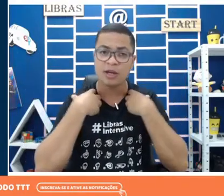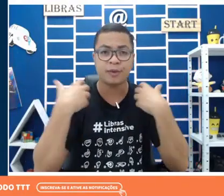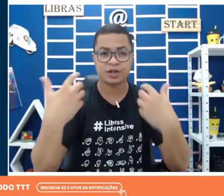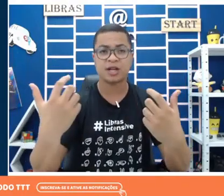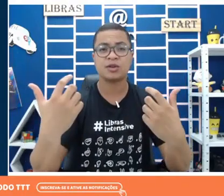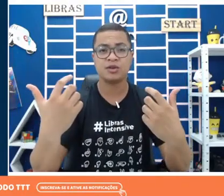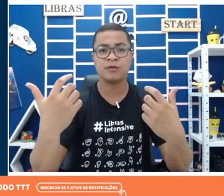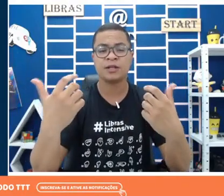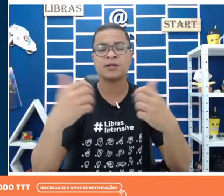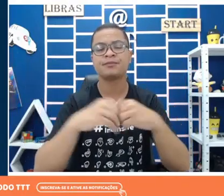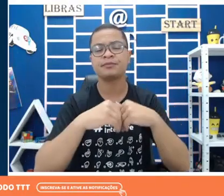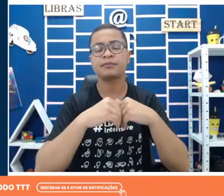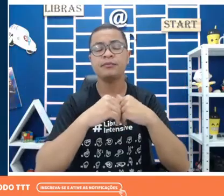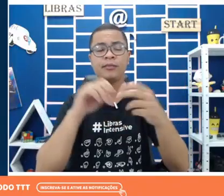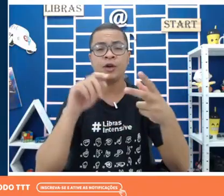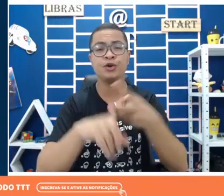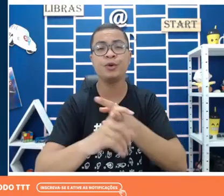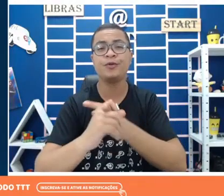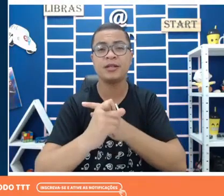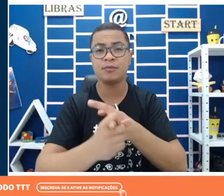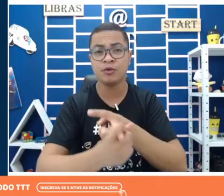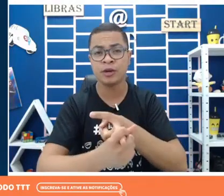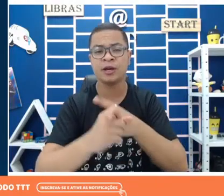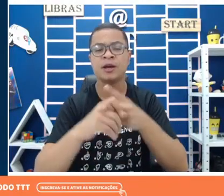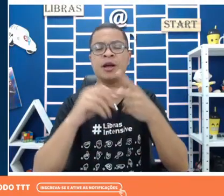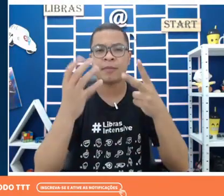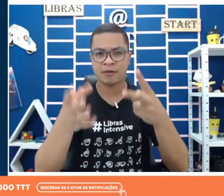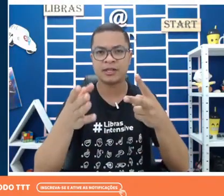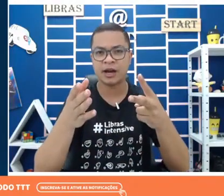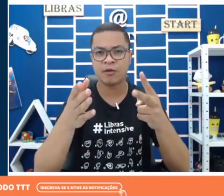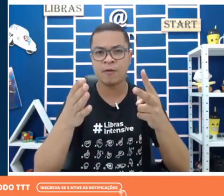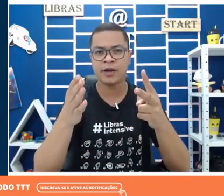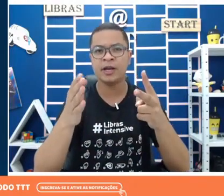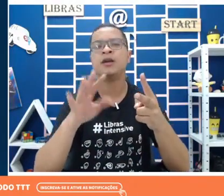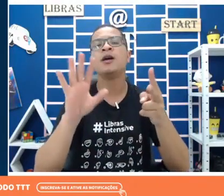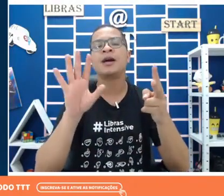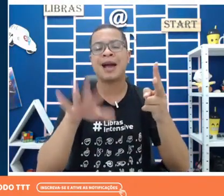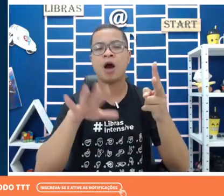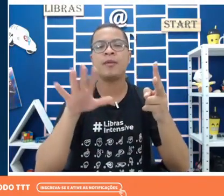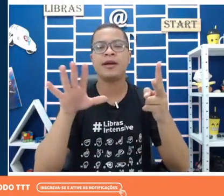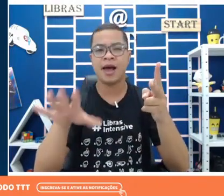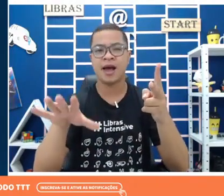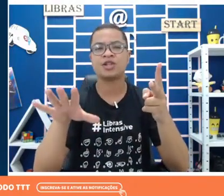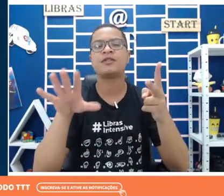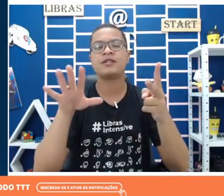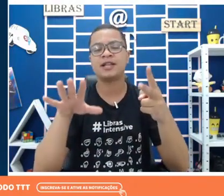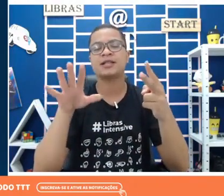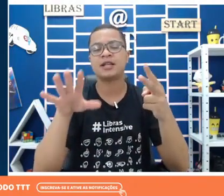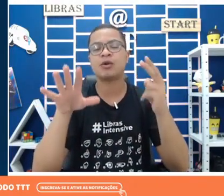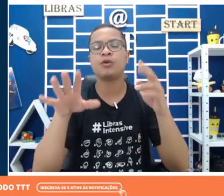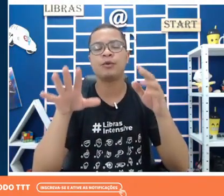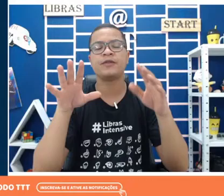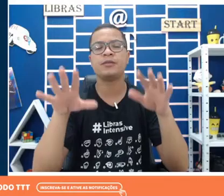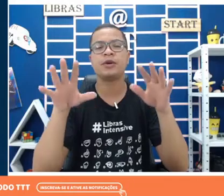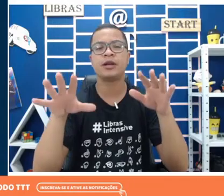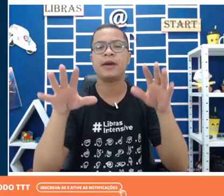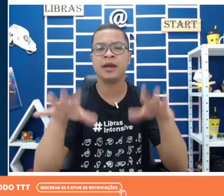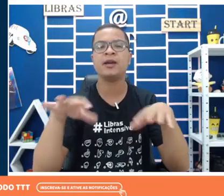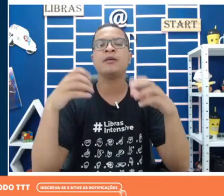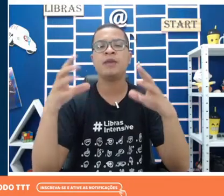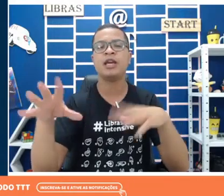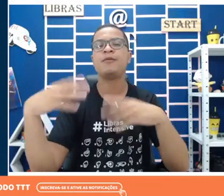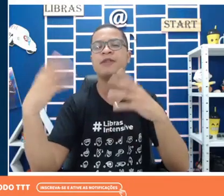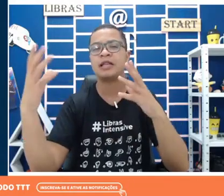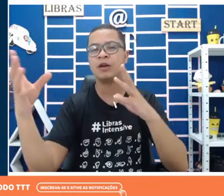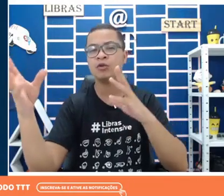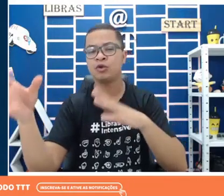semanalmente comigo para tirar suas dúvidas. Grupo do Facebook, para você que é novo aí, calma, relaxa, você vai ter acesso ao grupo do Facebook